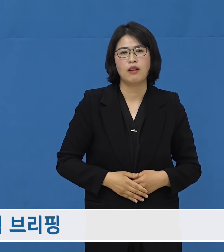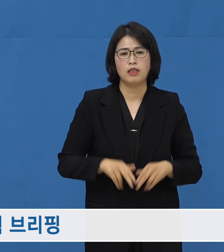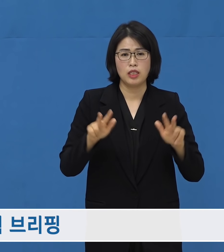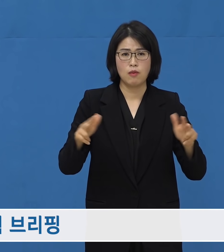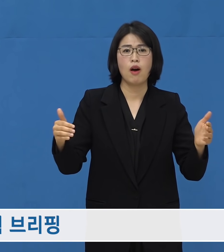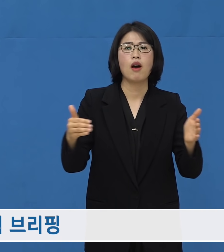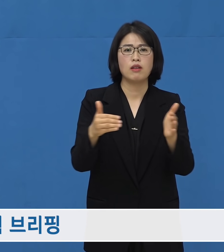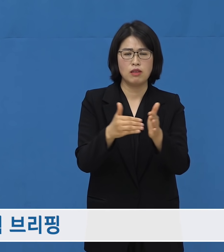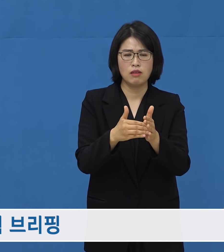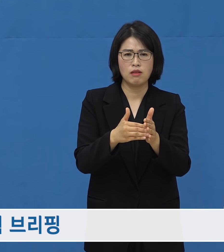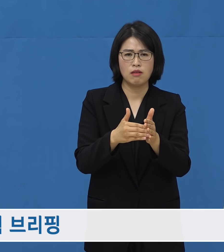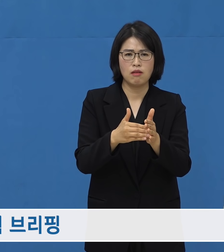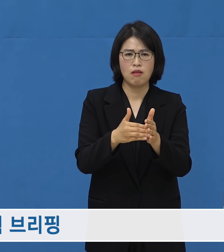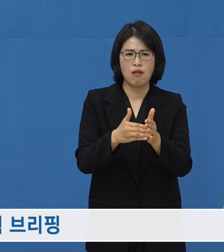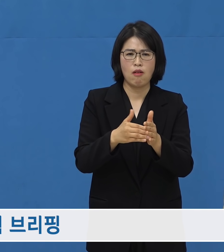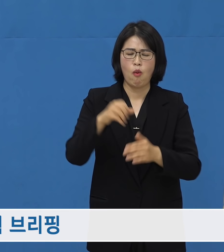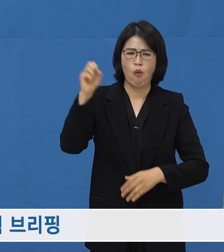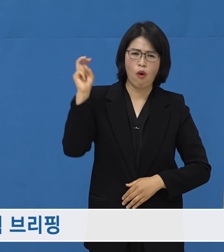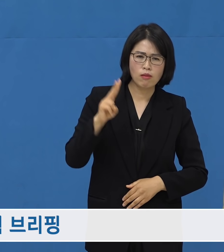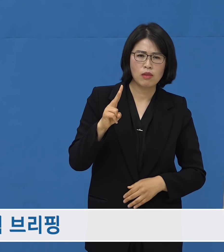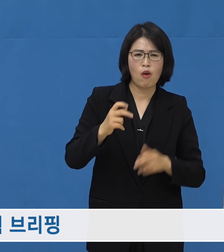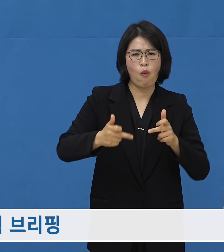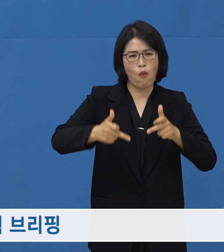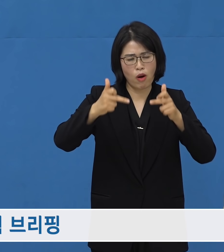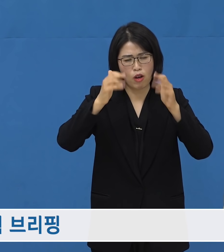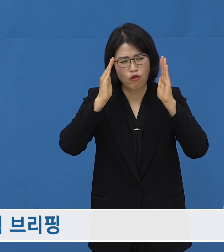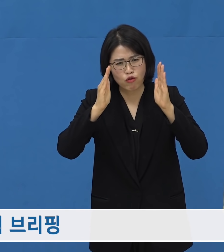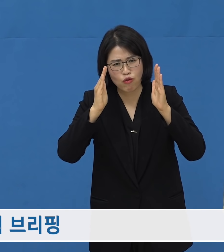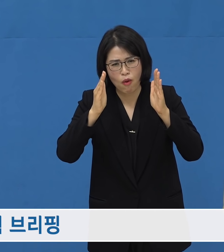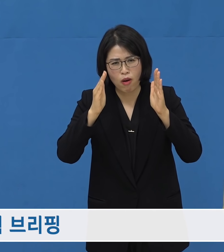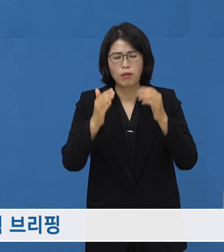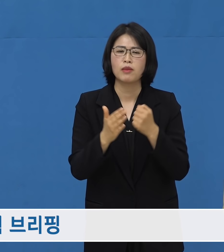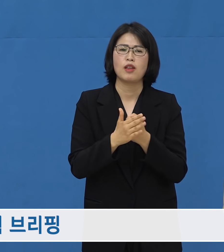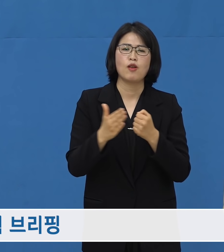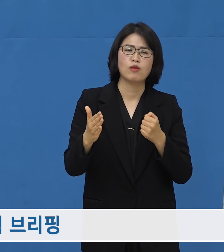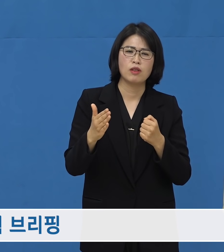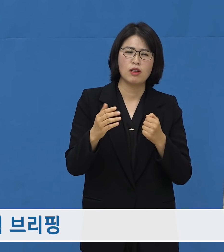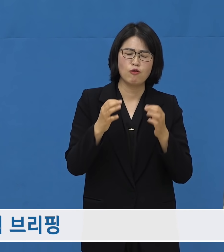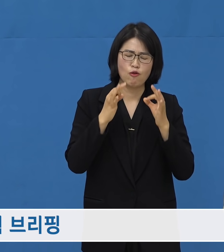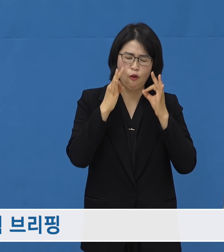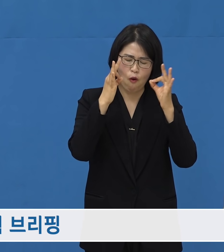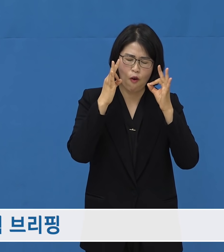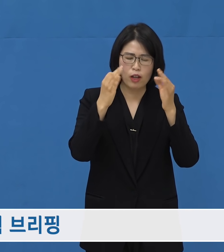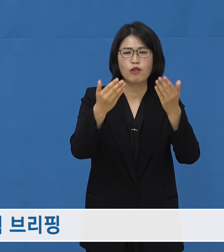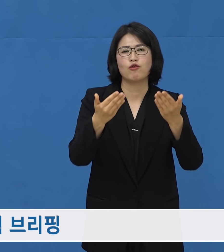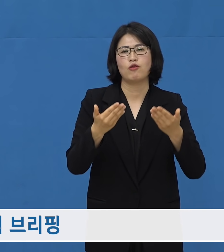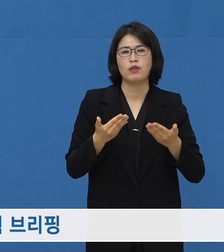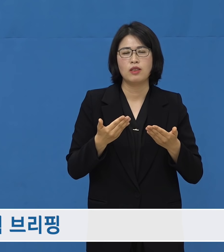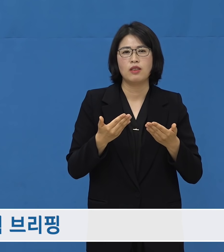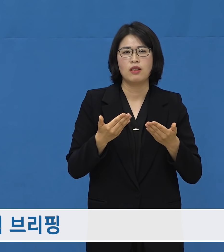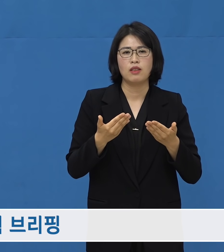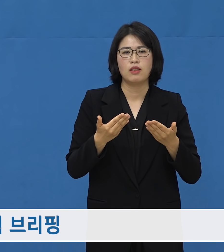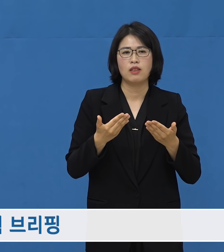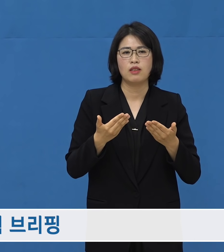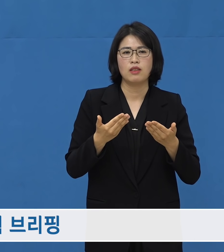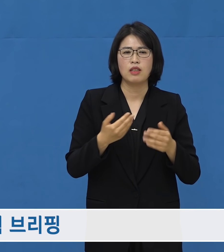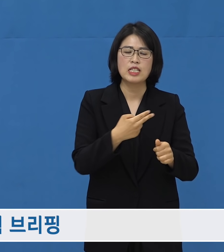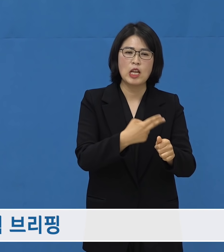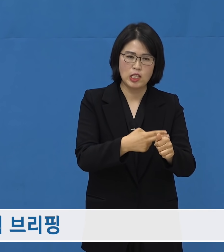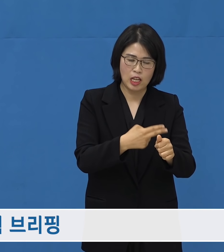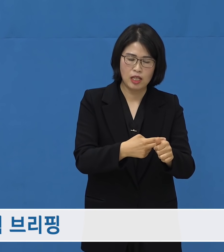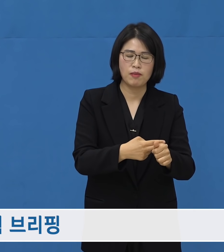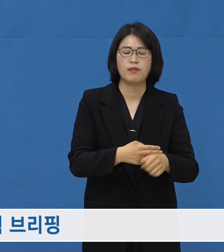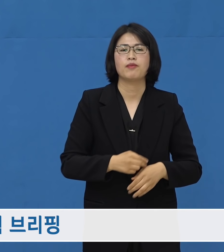그동안 갑작스러운 원격 수업을 위해 열과 성의를 아끼지 않고 노력해 주신 현장의